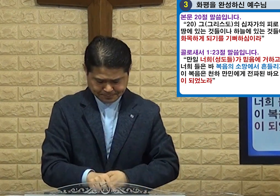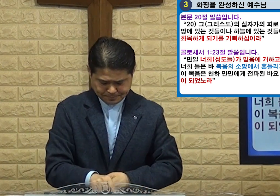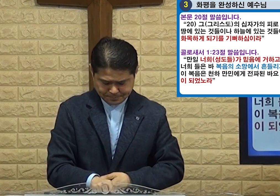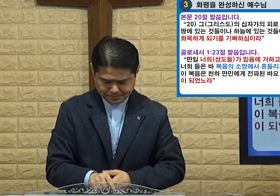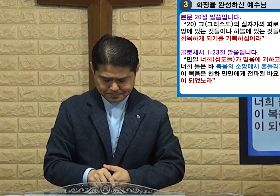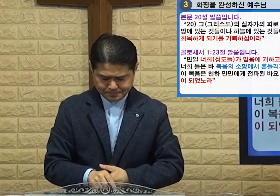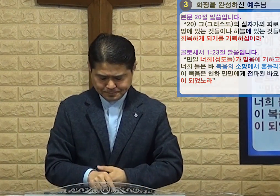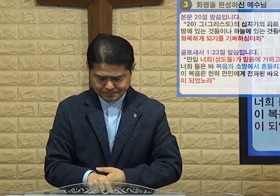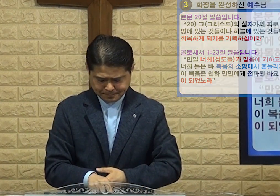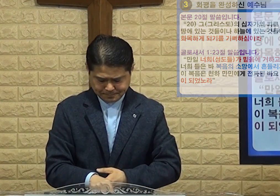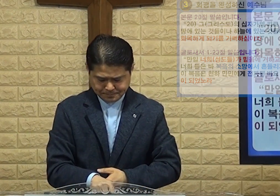함께 기도하겠습니다.